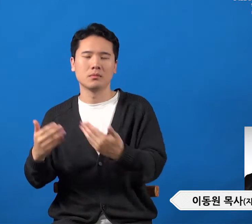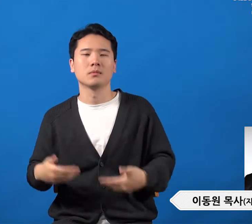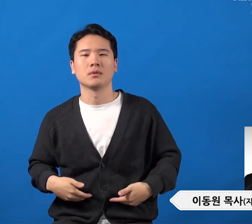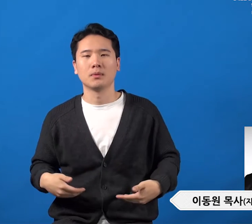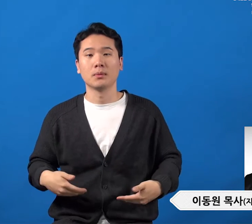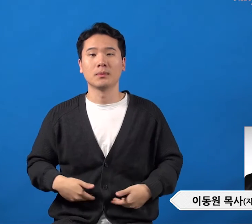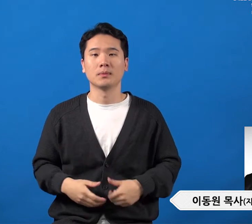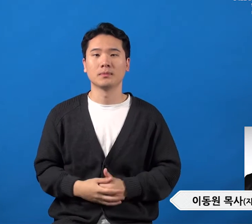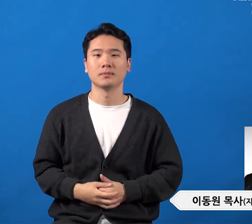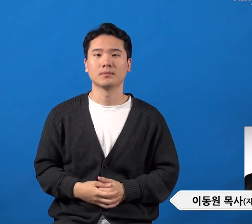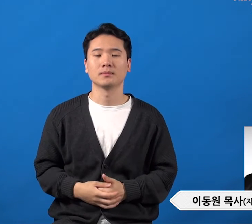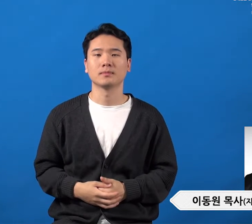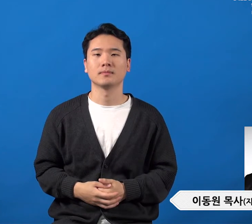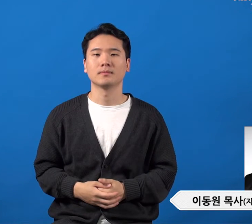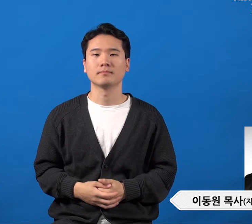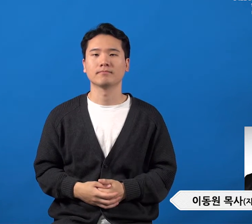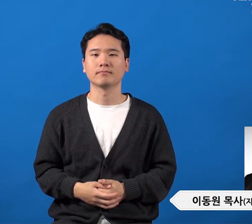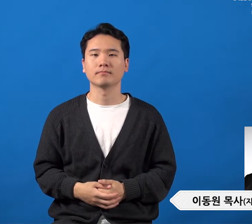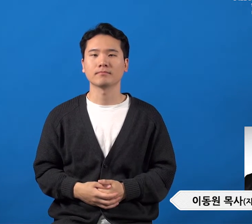하겠죠.